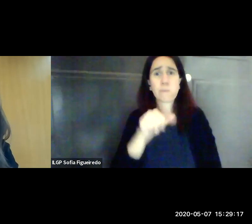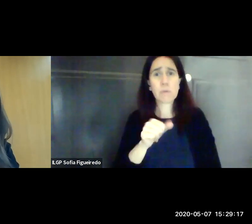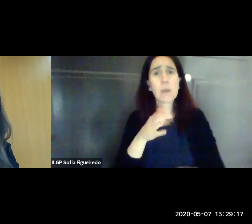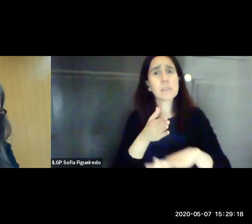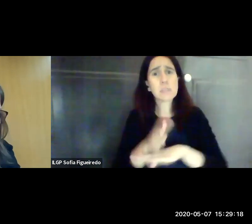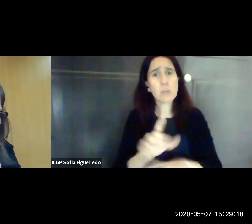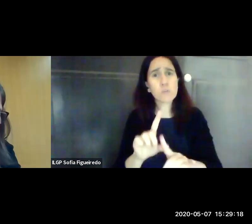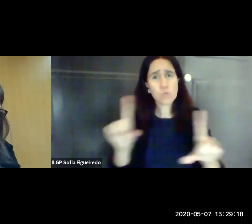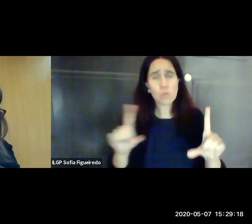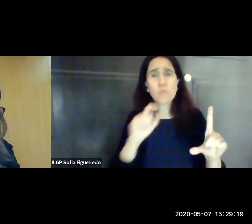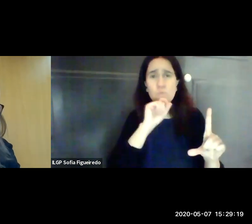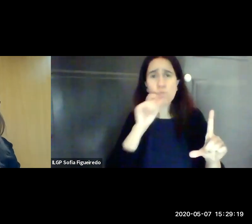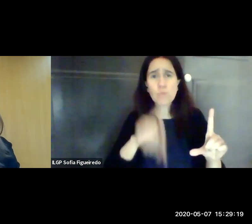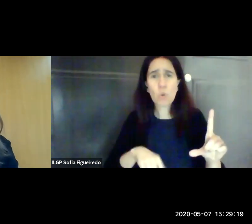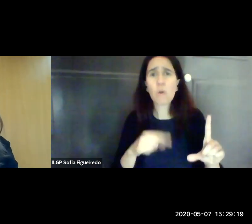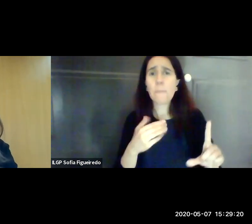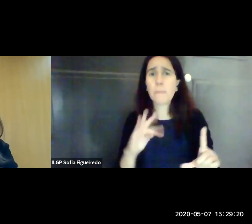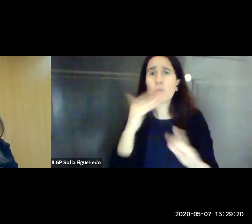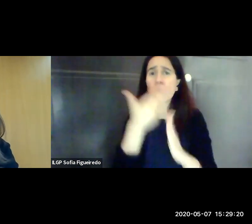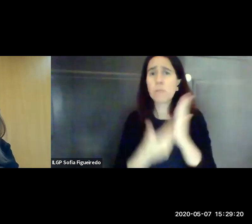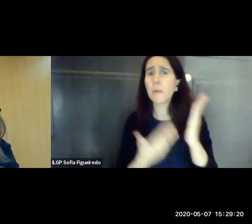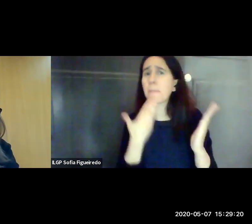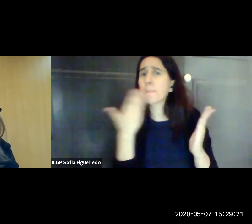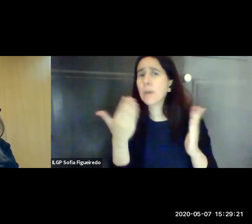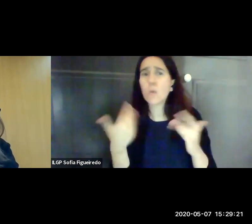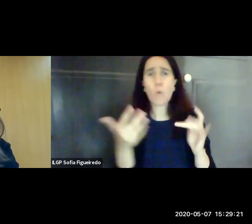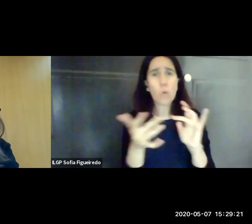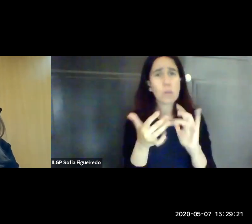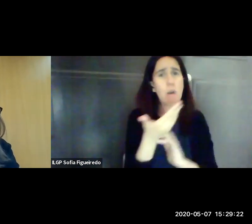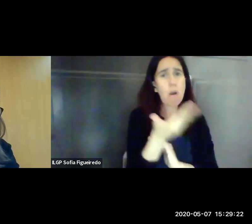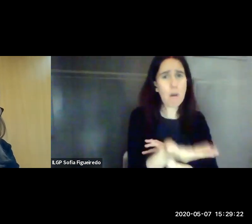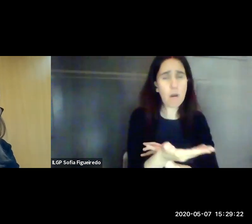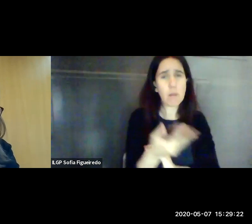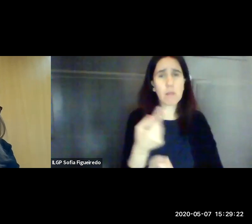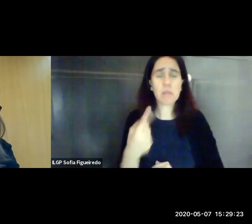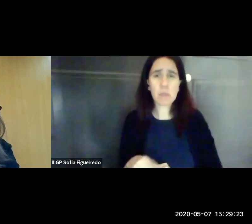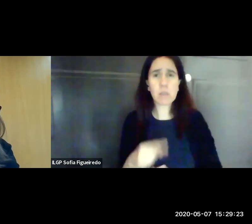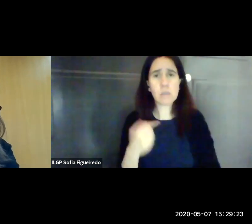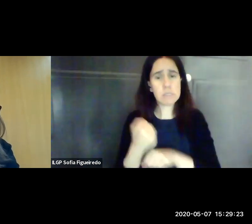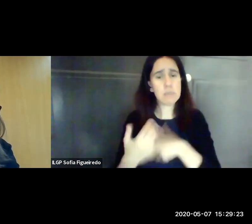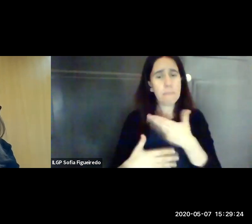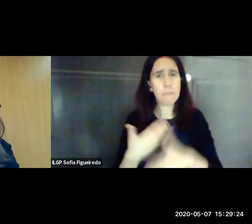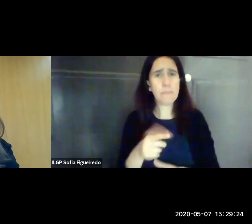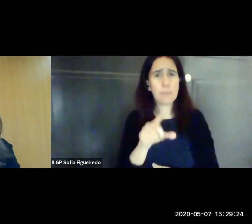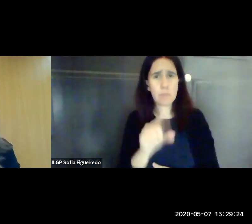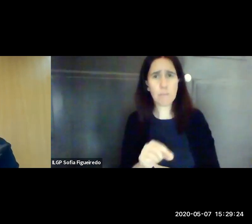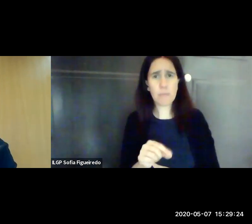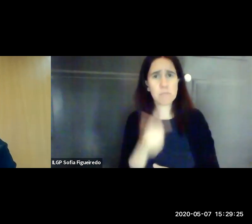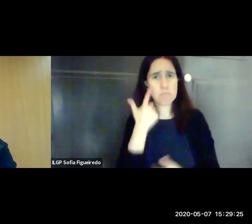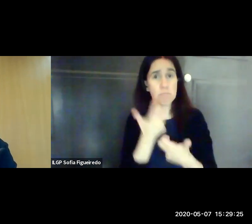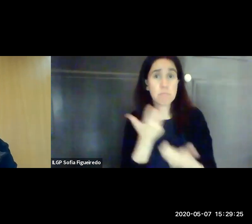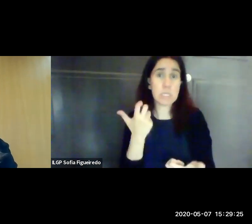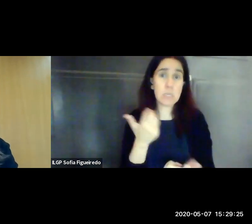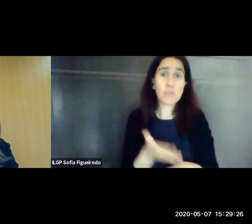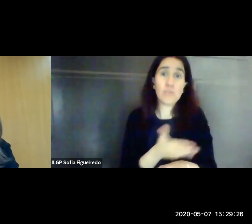a um pedido, a um formulário, a um contacto e, portanto, tem aqui um desempenho também relevante, que já